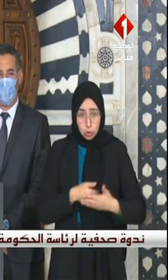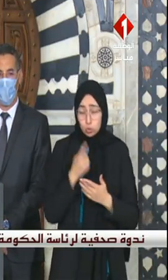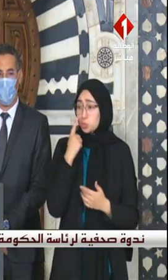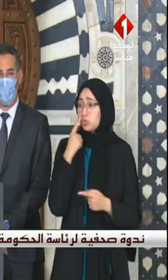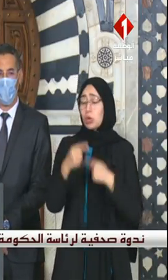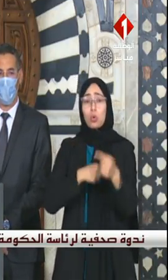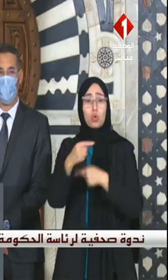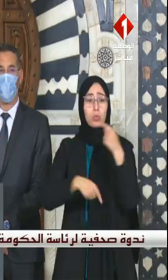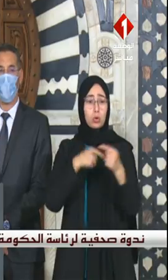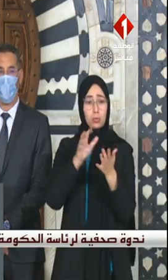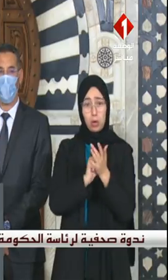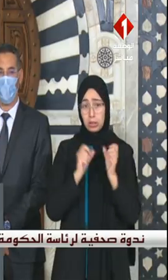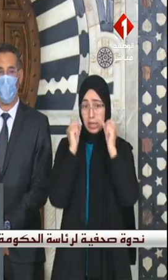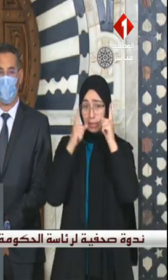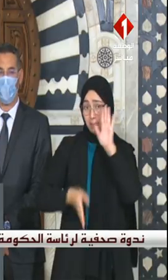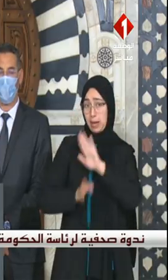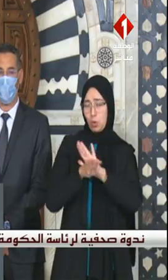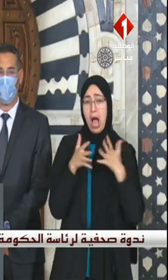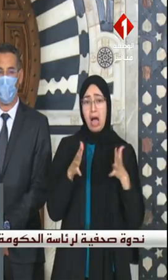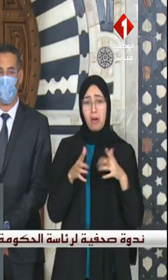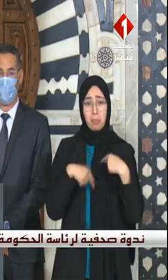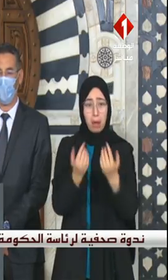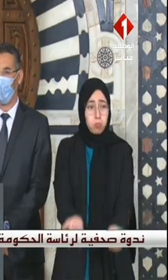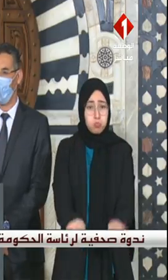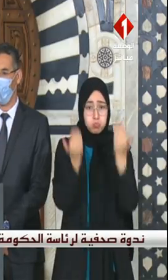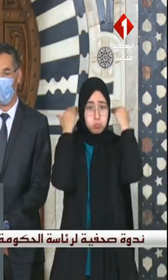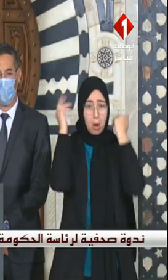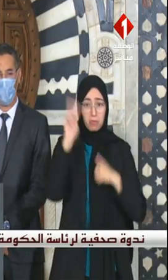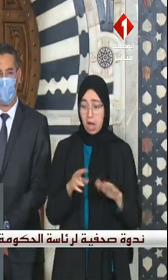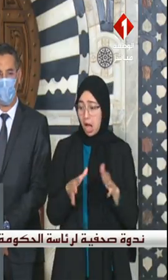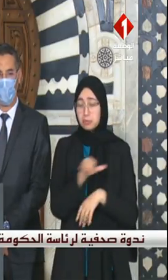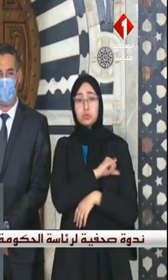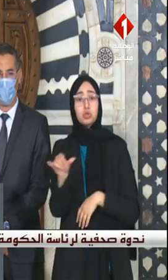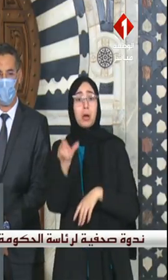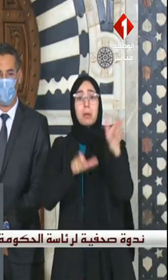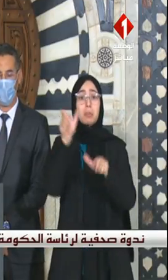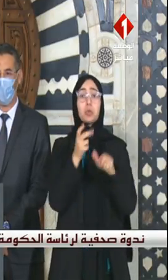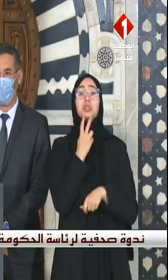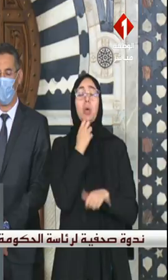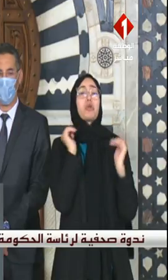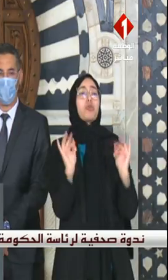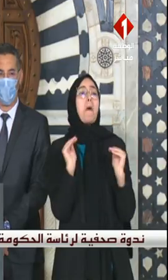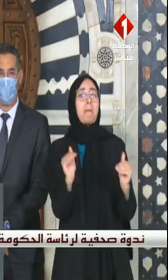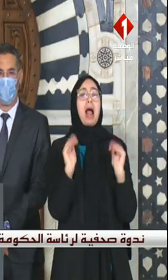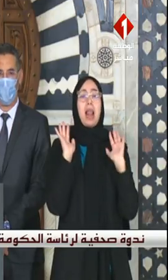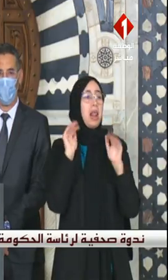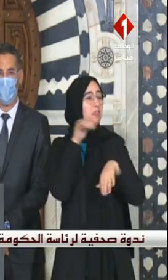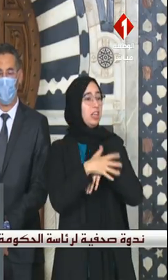لكن من الأول صحيح فما خوف، توا ما عادش فما خوف، والمواطن يتعامل عادي مع